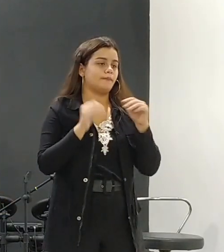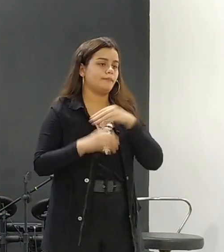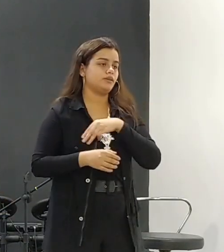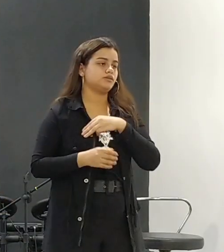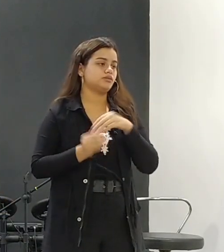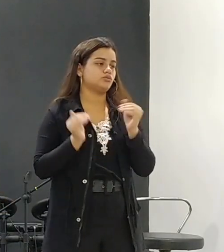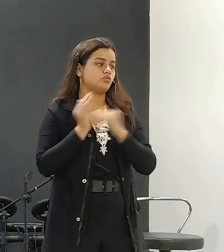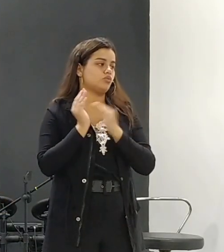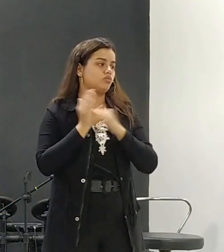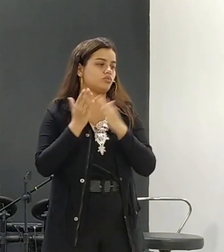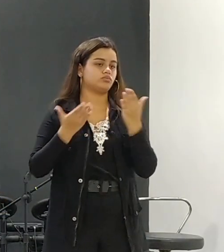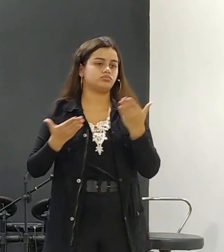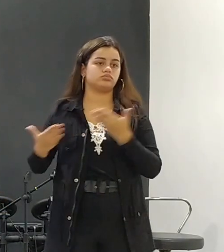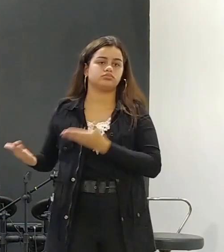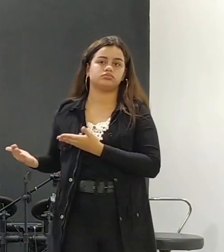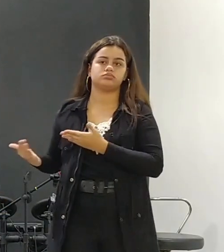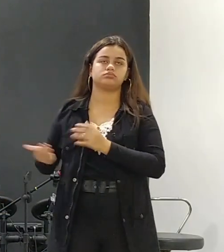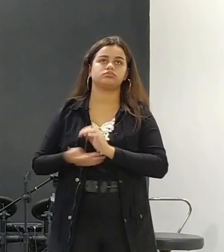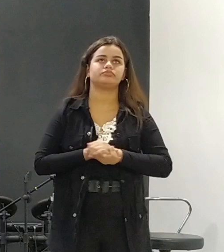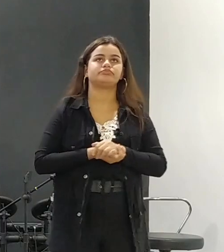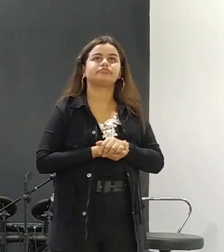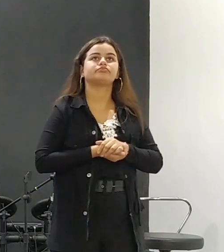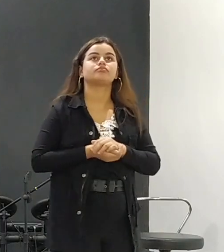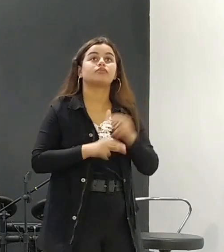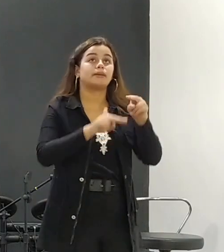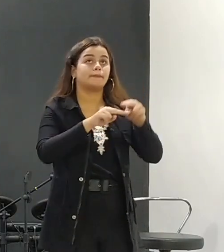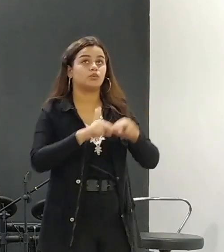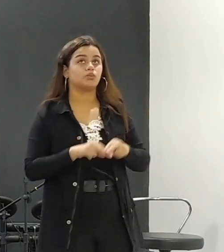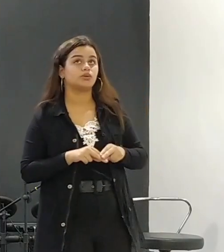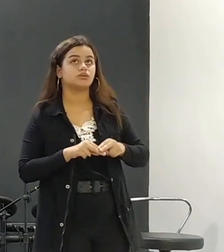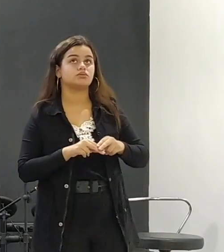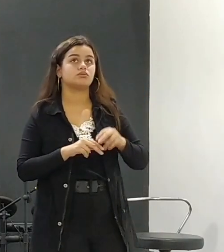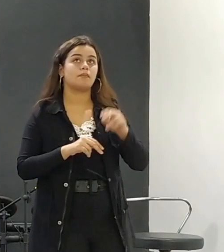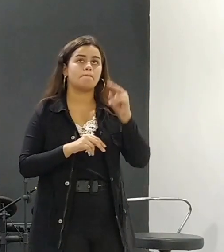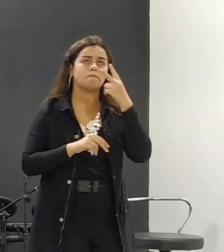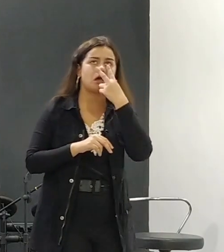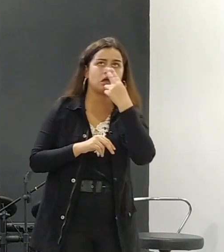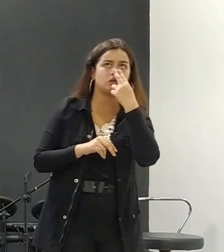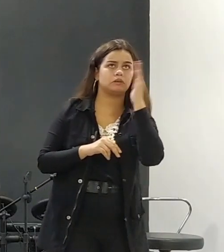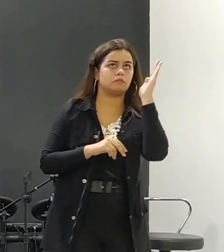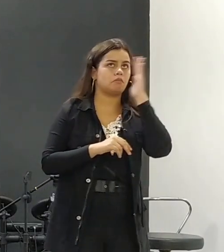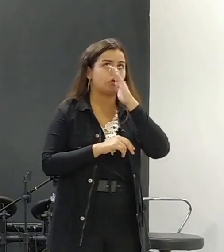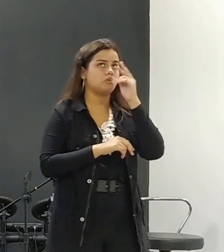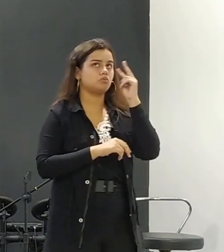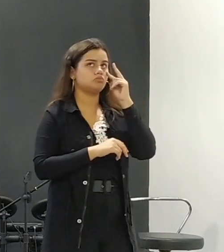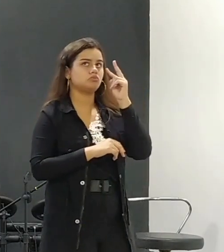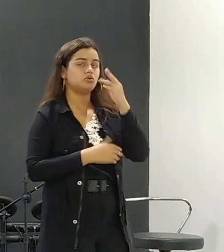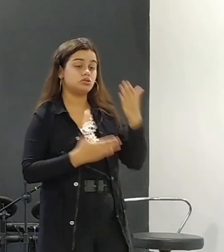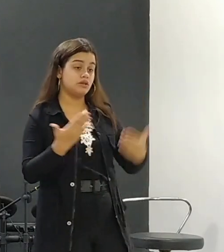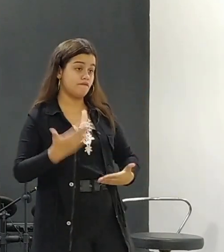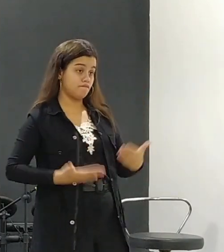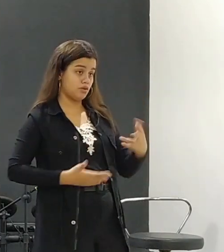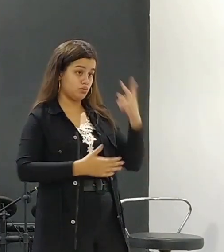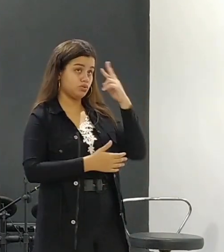assumir sua posição, diz assim: por isso, se vos parece mal aos vossos olhos servir ao